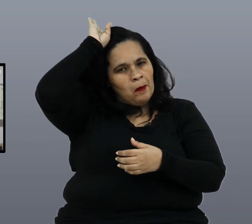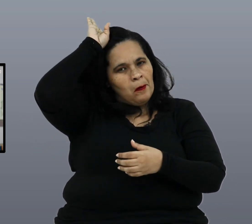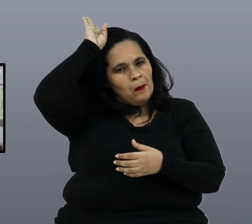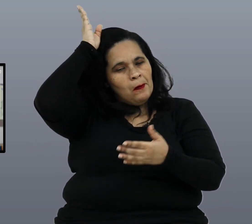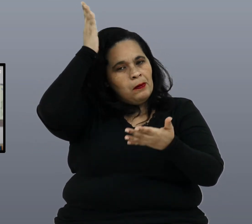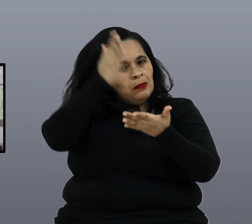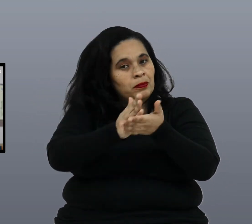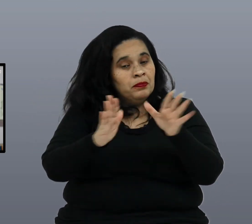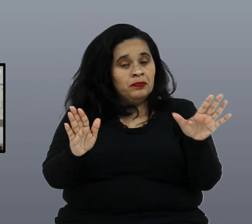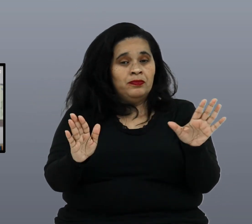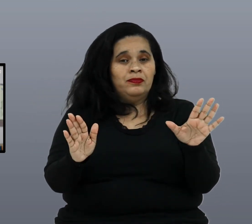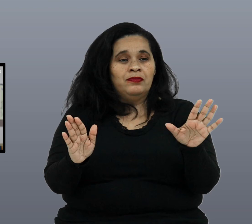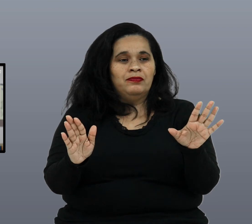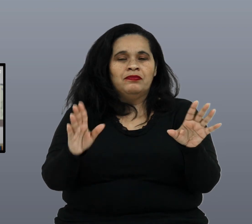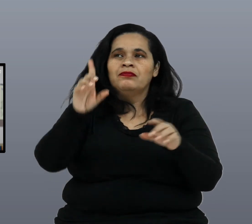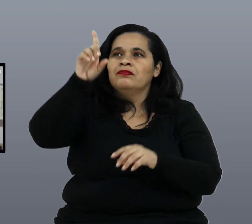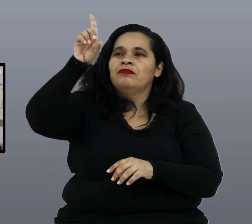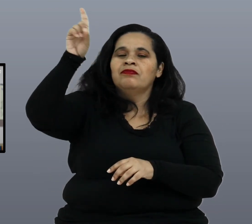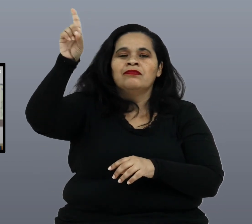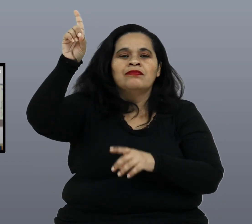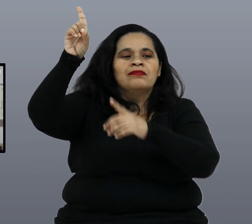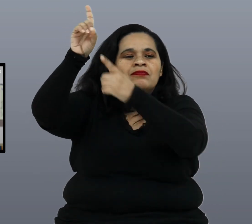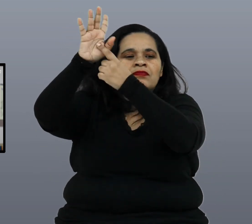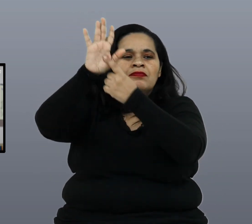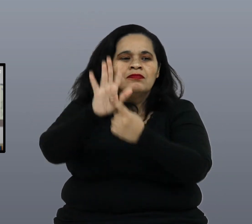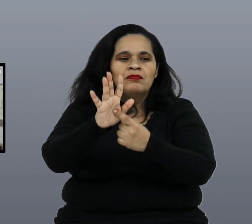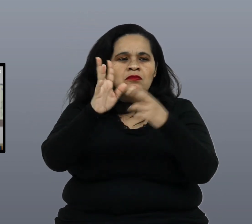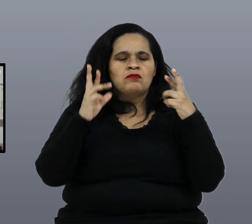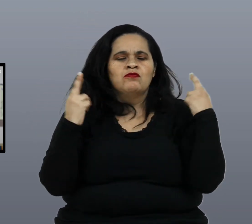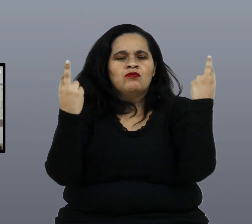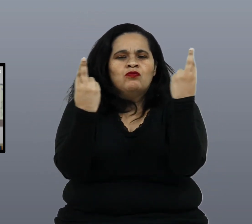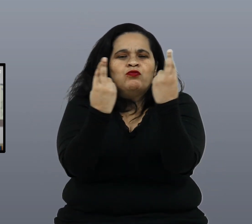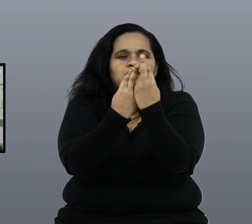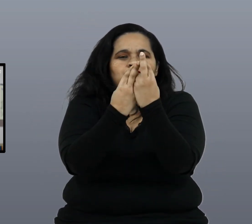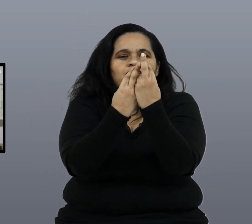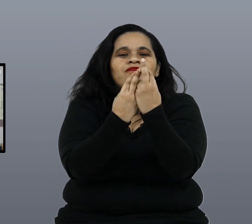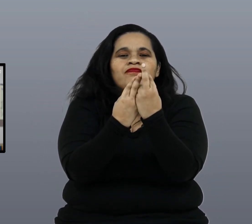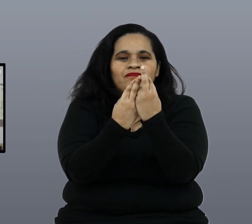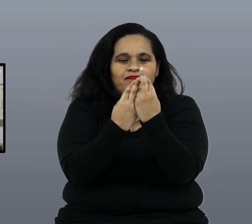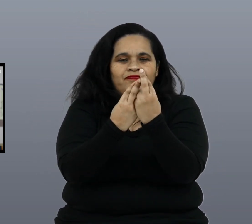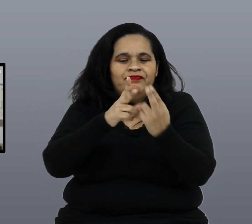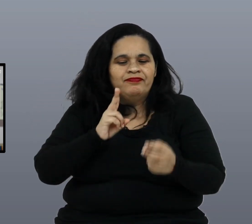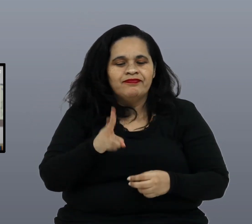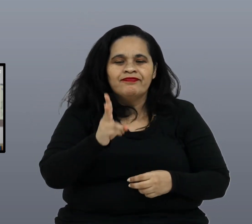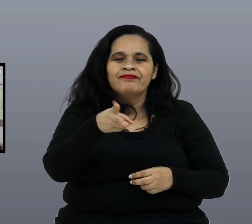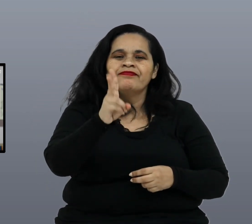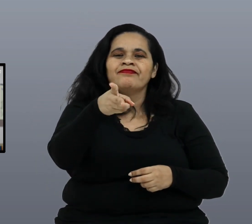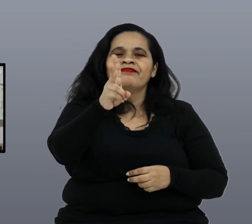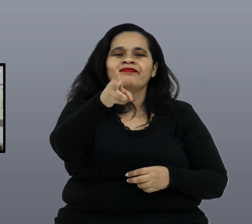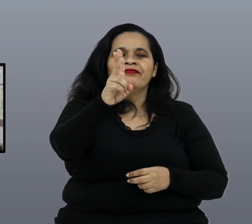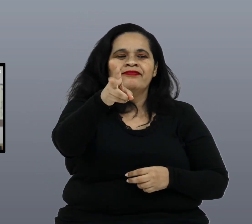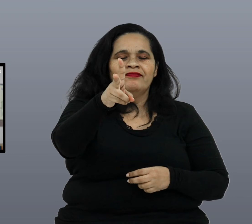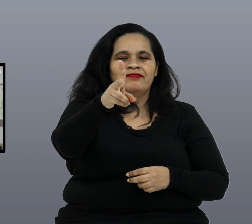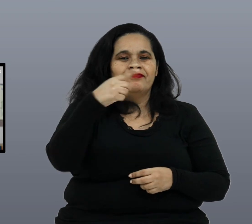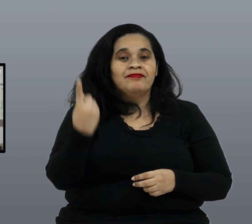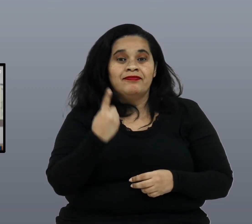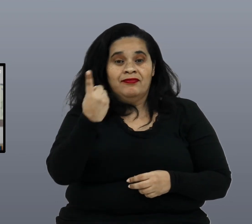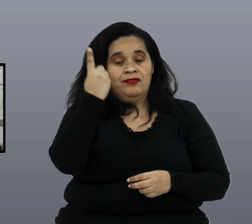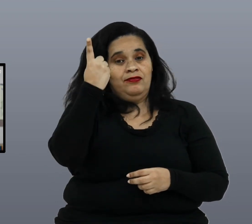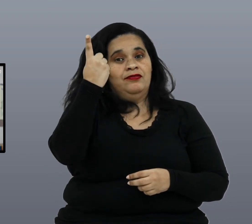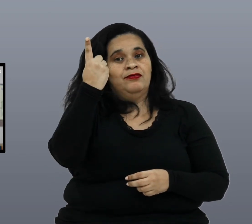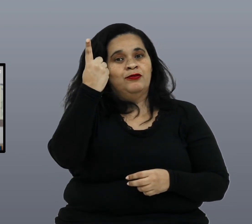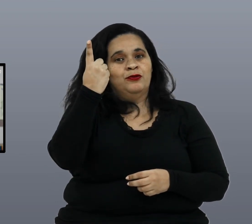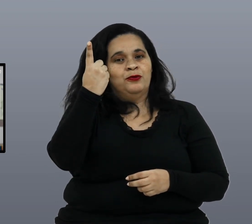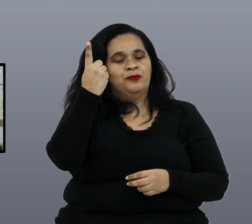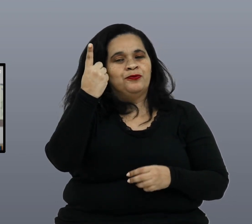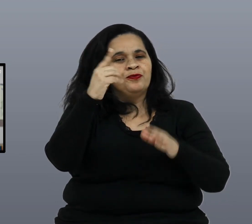mas Deus, Ele estabelece seu reino, e é o reino de Deus que permanece para todo sempre. O livro